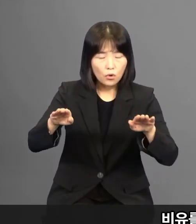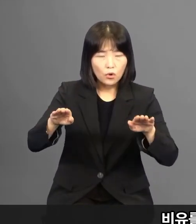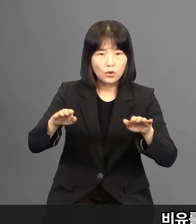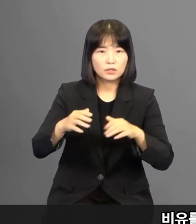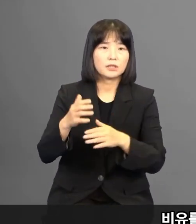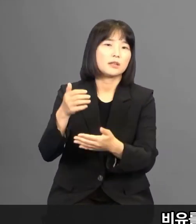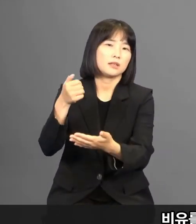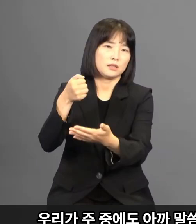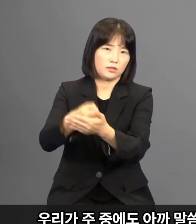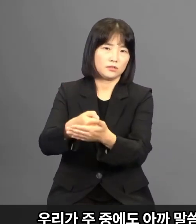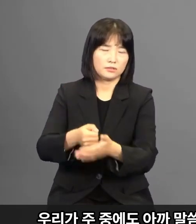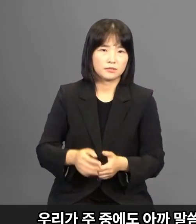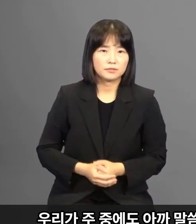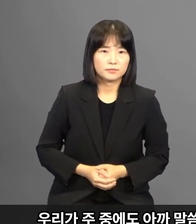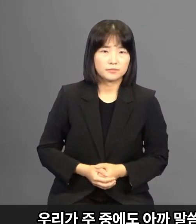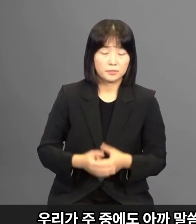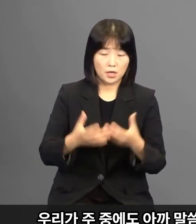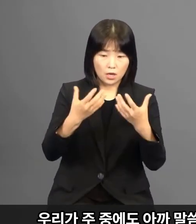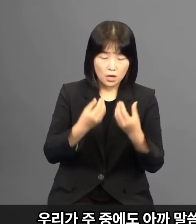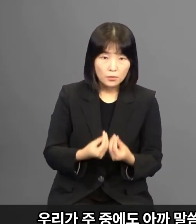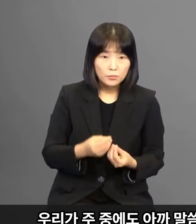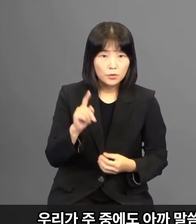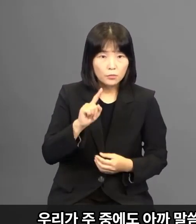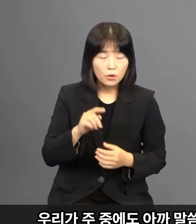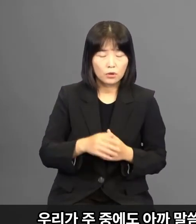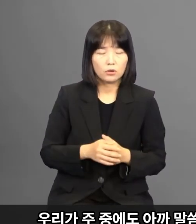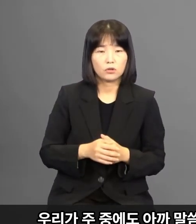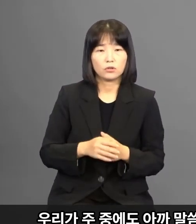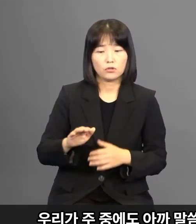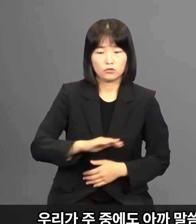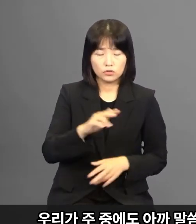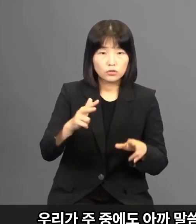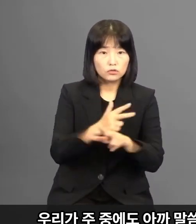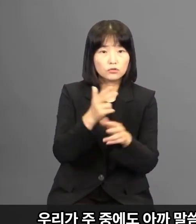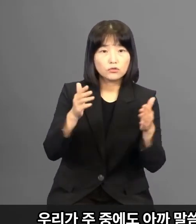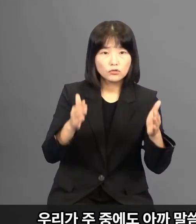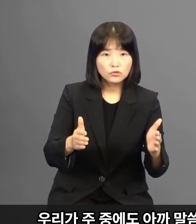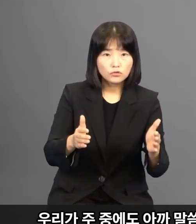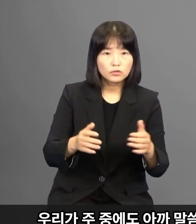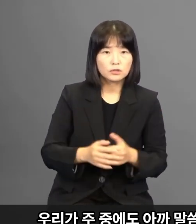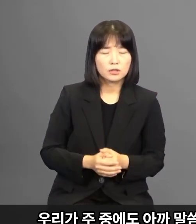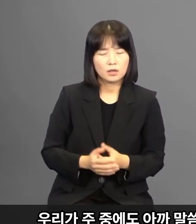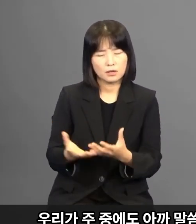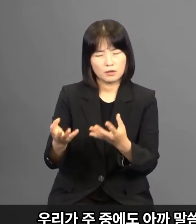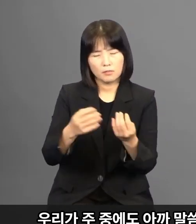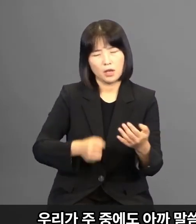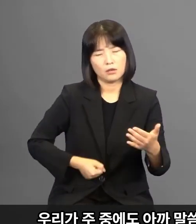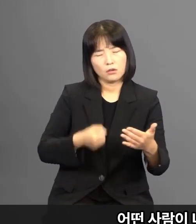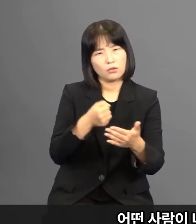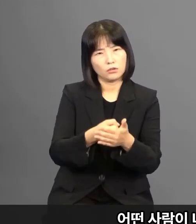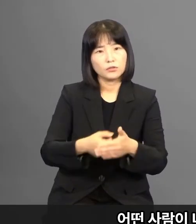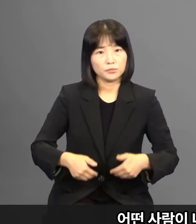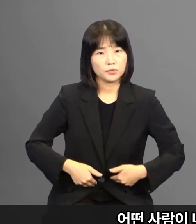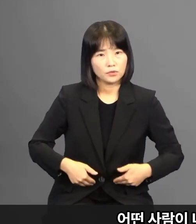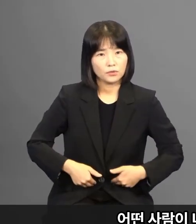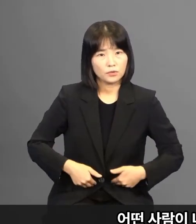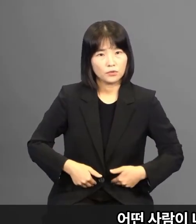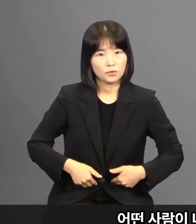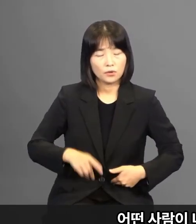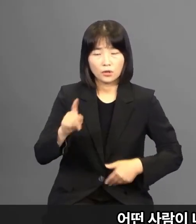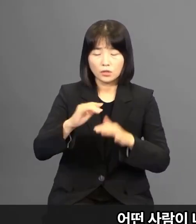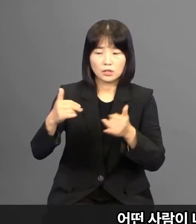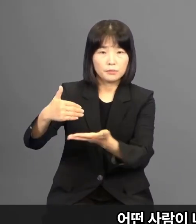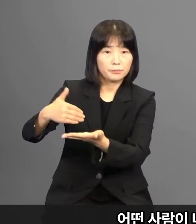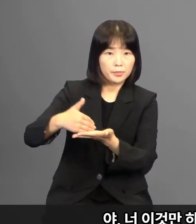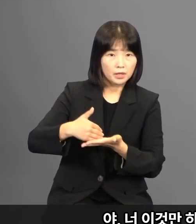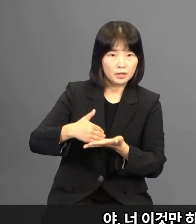들면 이런 겁니다. 우리가 주중에도 아까 말씀드렸다시피 수많은 결정을 내려야 돼요. 어떤 사람이 나에게 제안을 하는